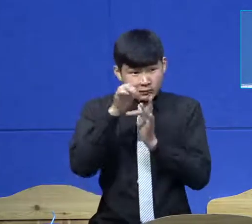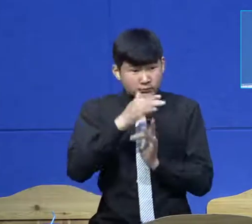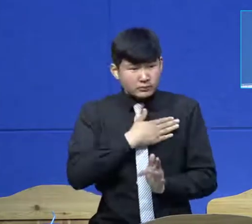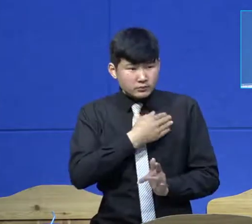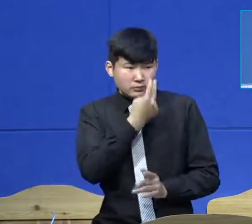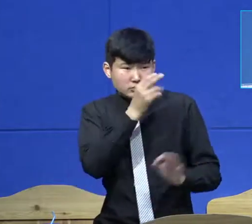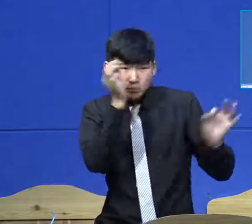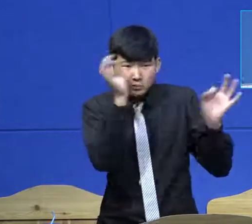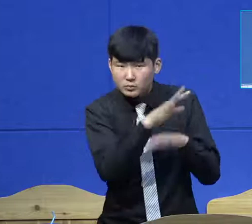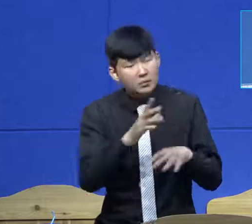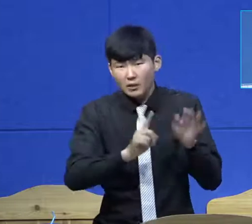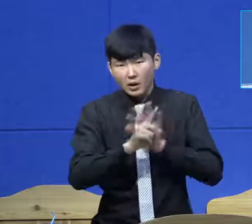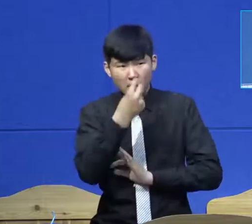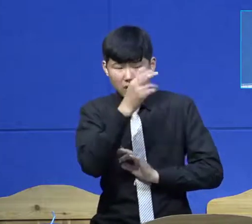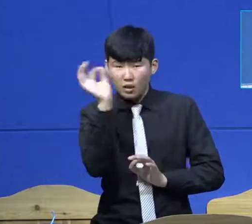мшиг байгаа. Гэхдээ